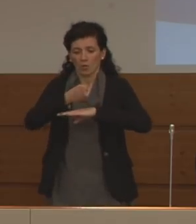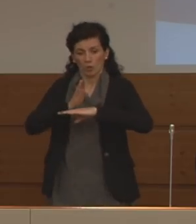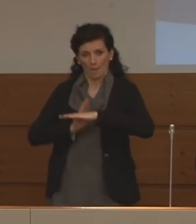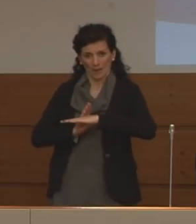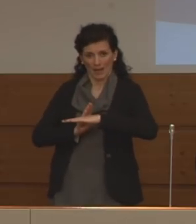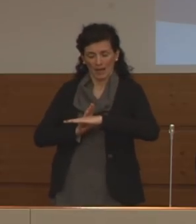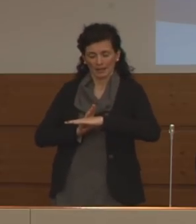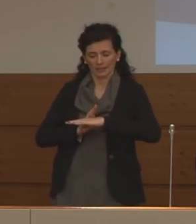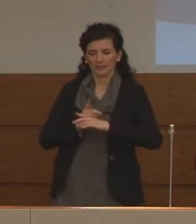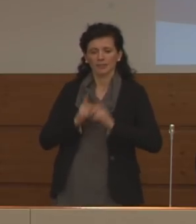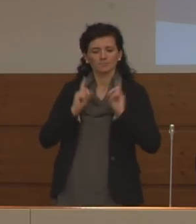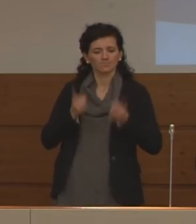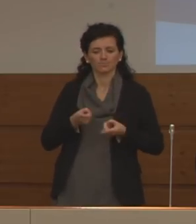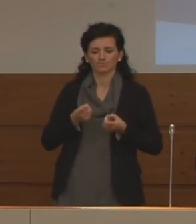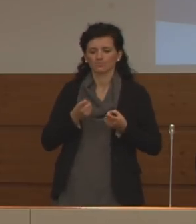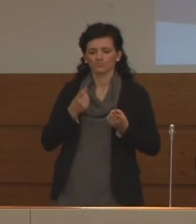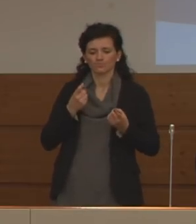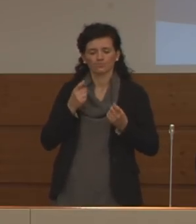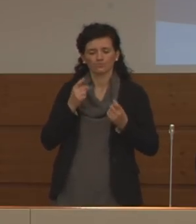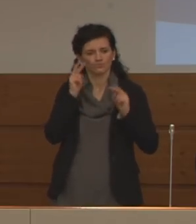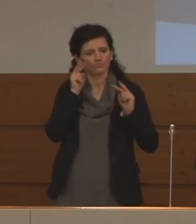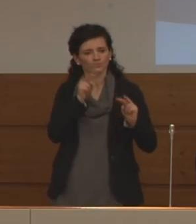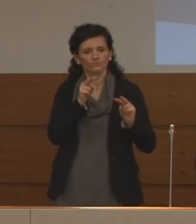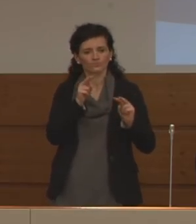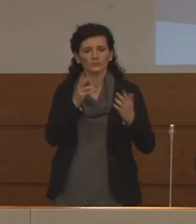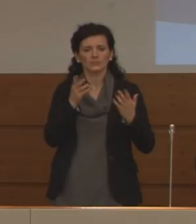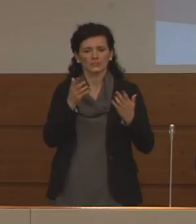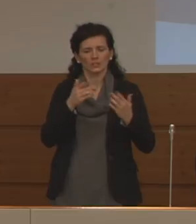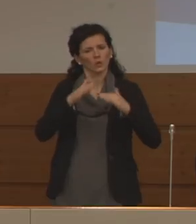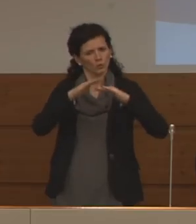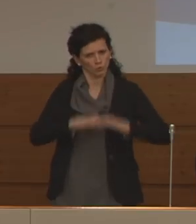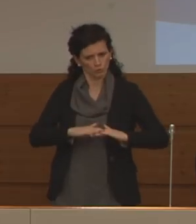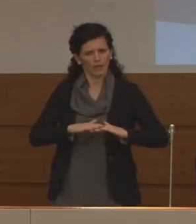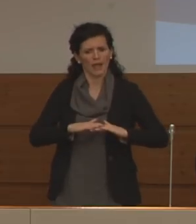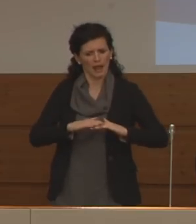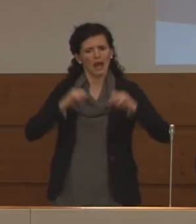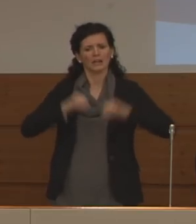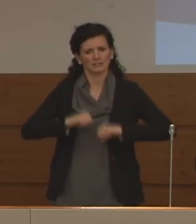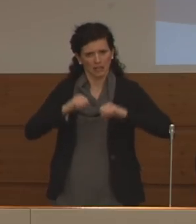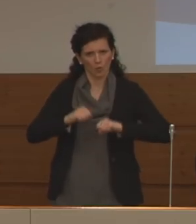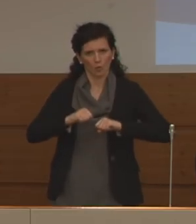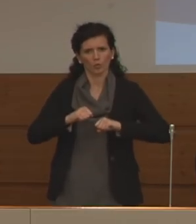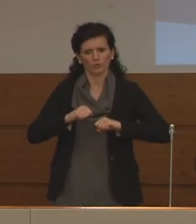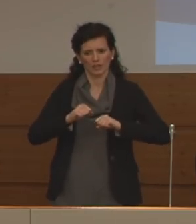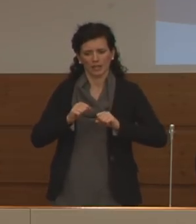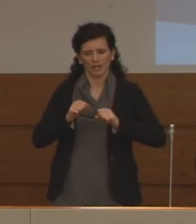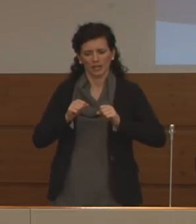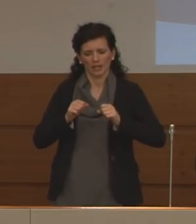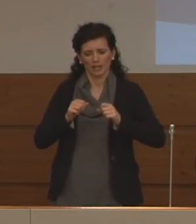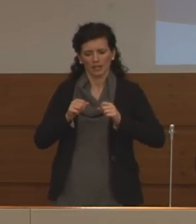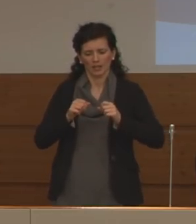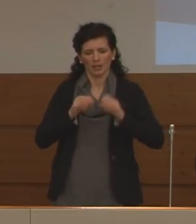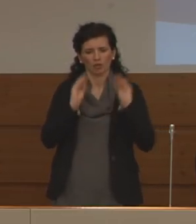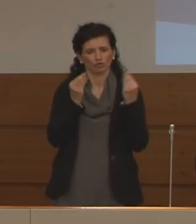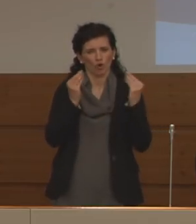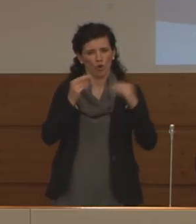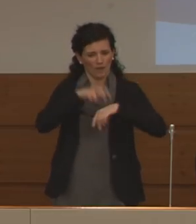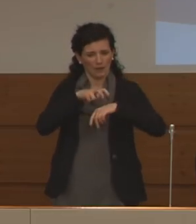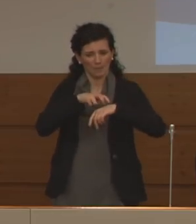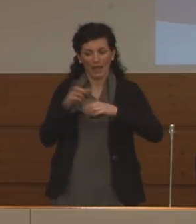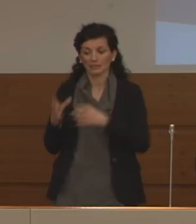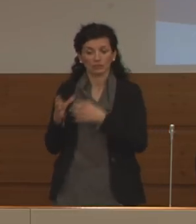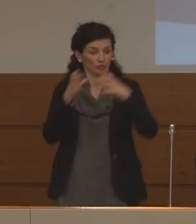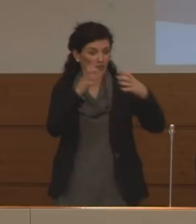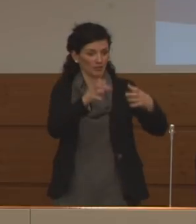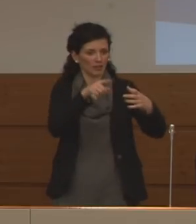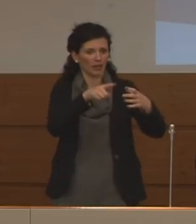tutela della salute di questi giovani colleghi e dall'altra di garantire il